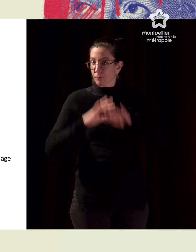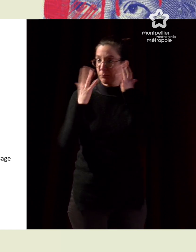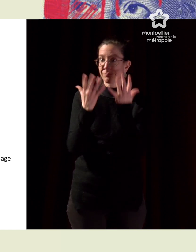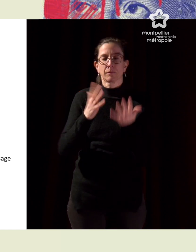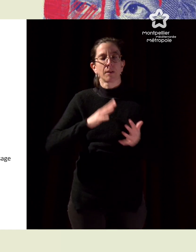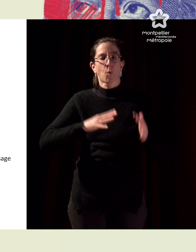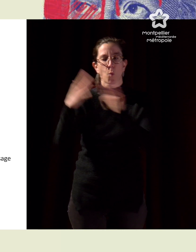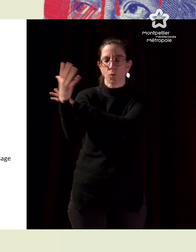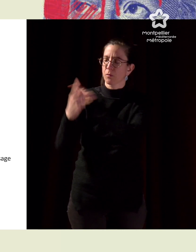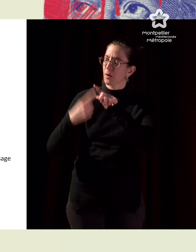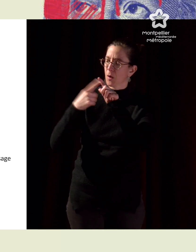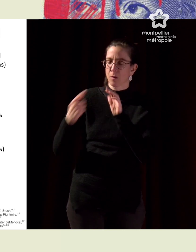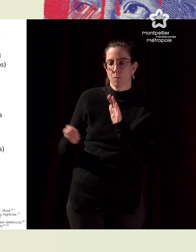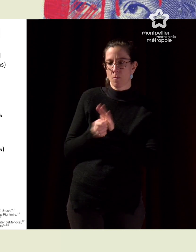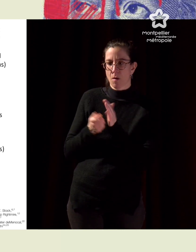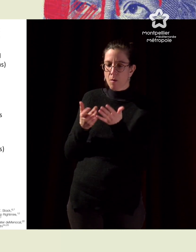l'évolution de notre espèce.